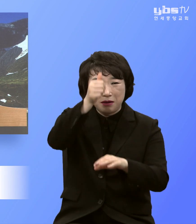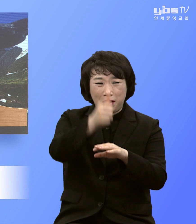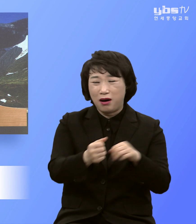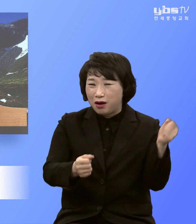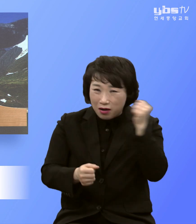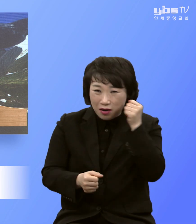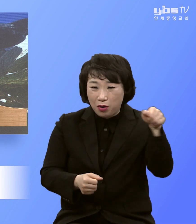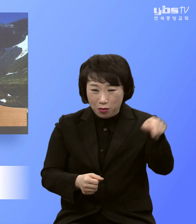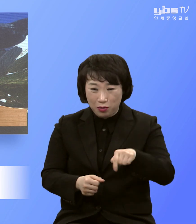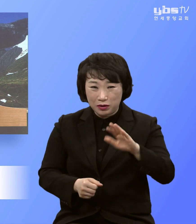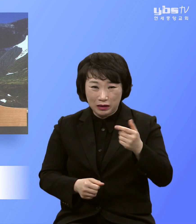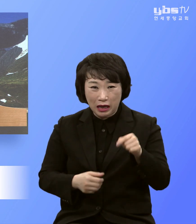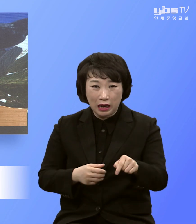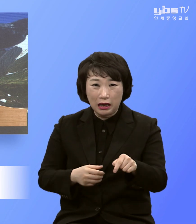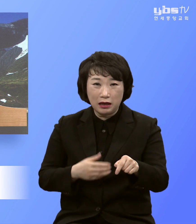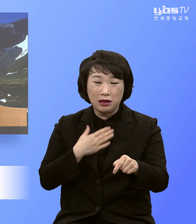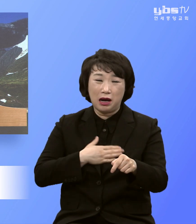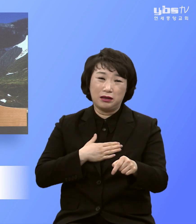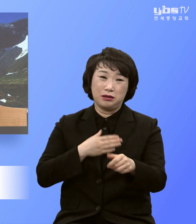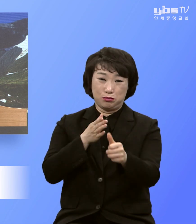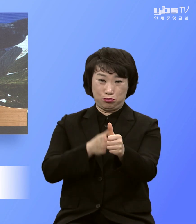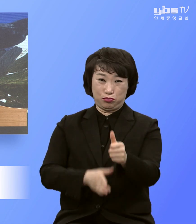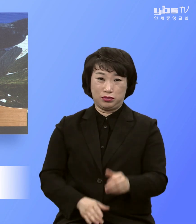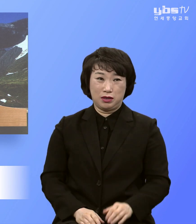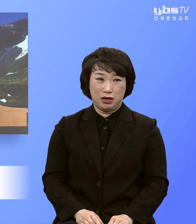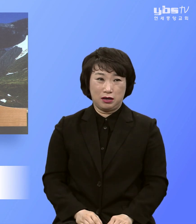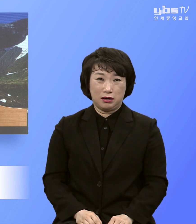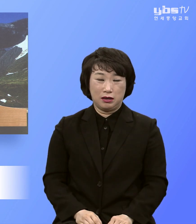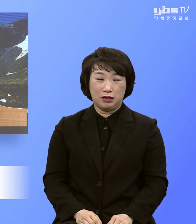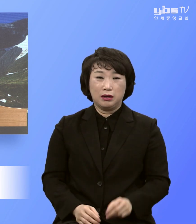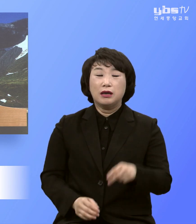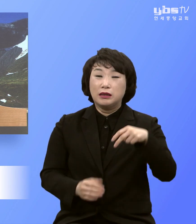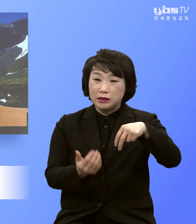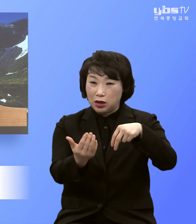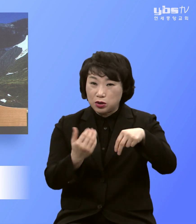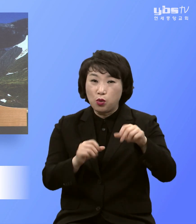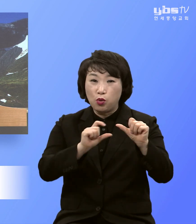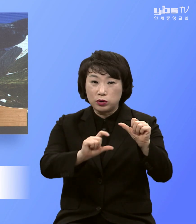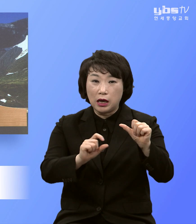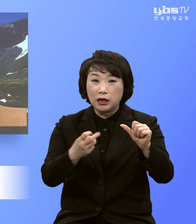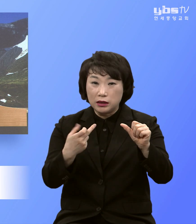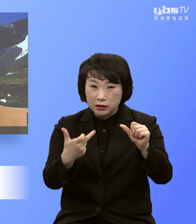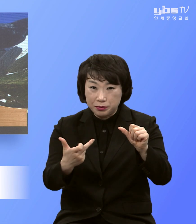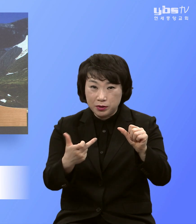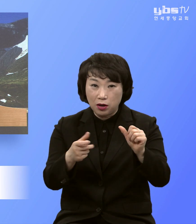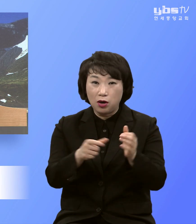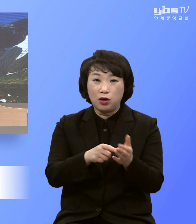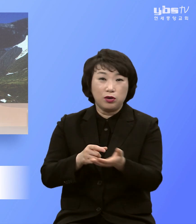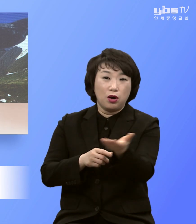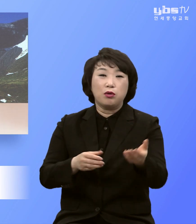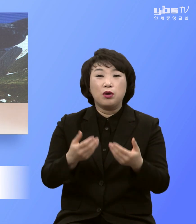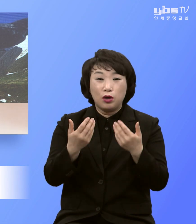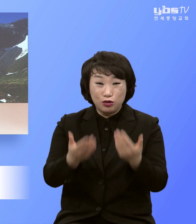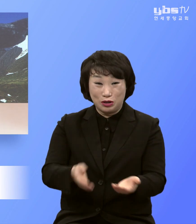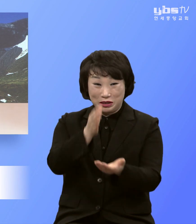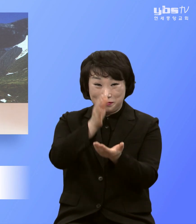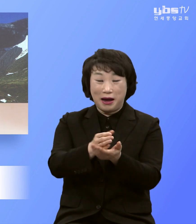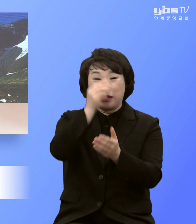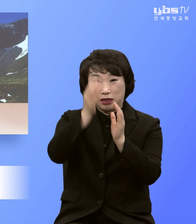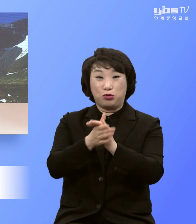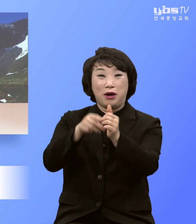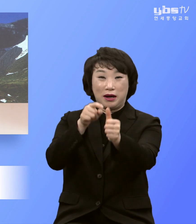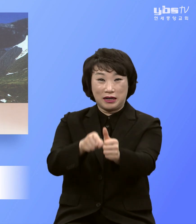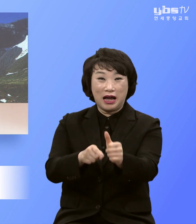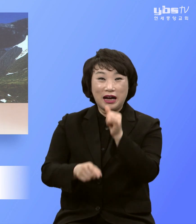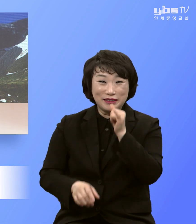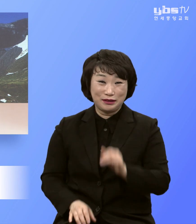수 있다는 사실을 잘 알아야 합니다. 그래서 데살로니가전서 5장 17절에 쉬지 말고